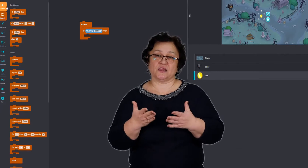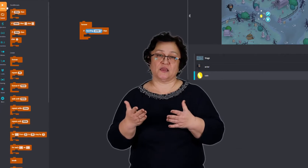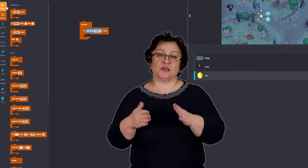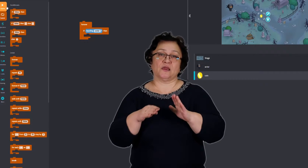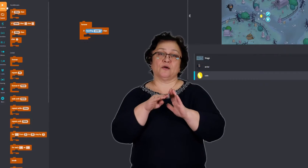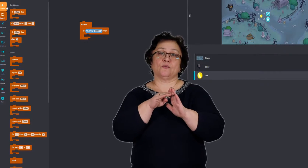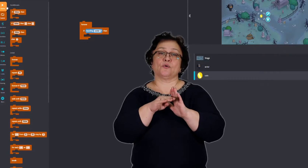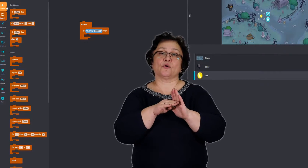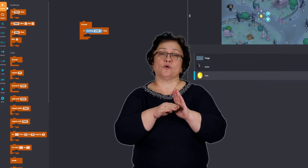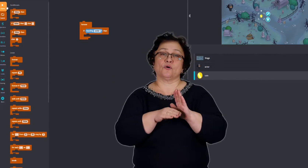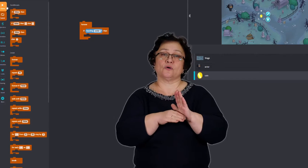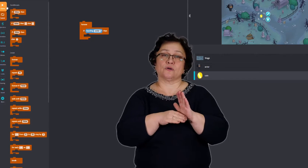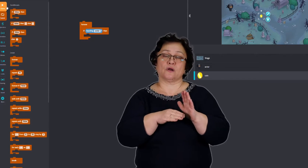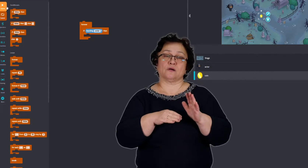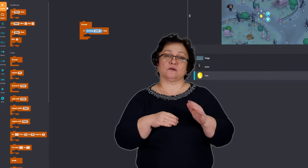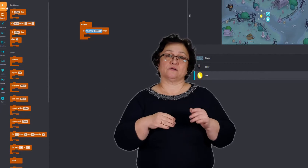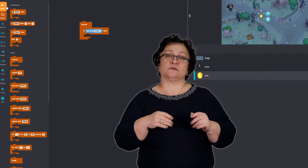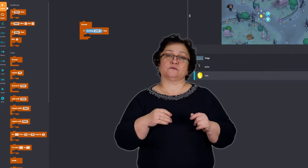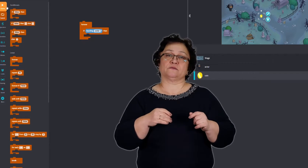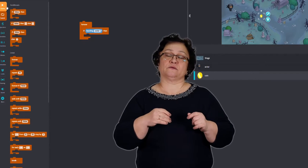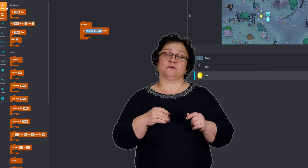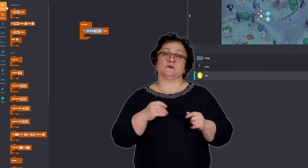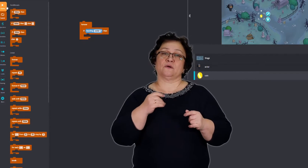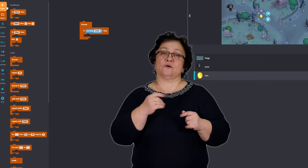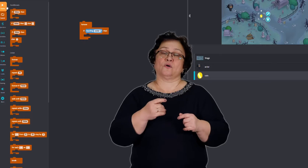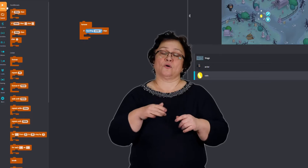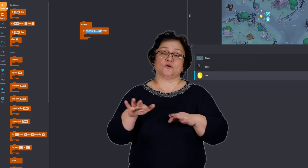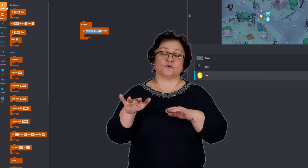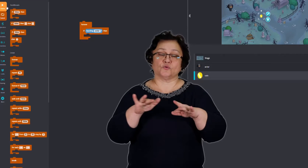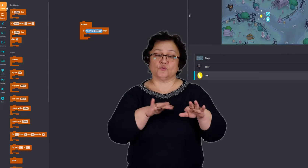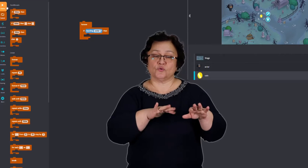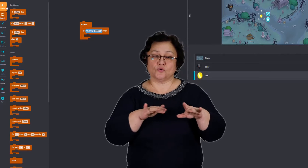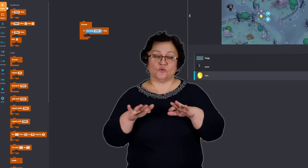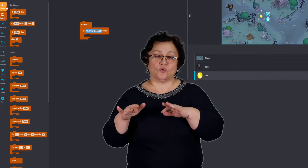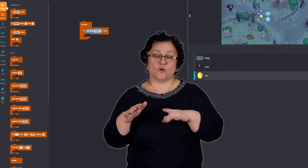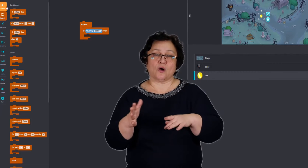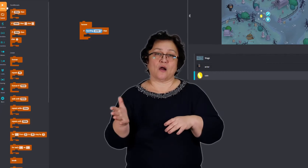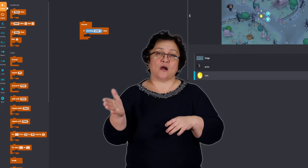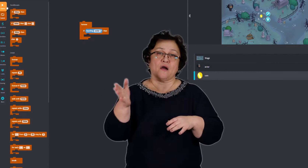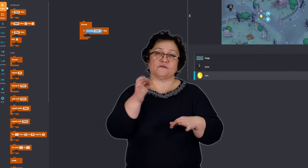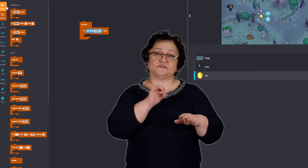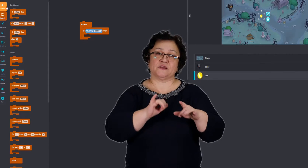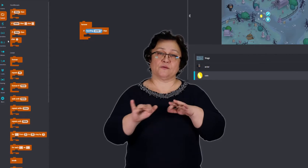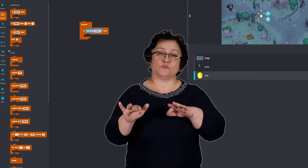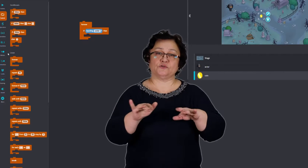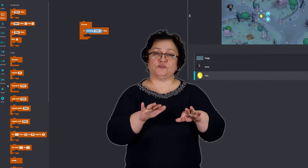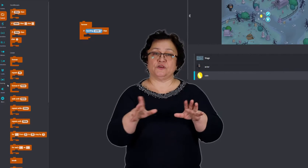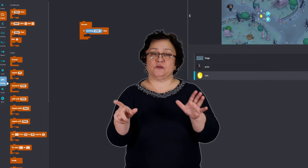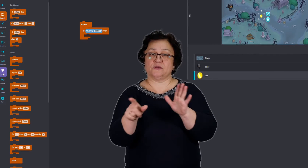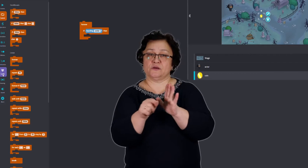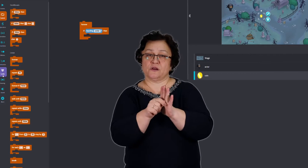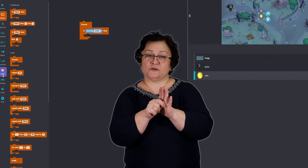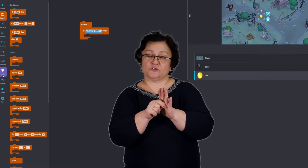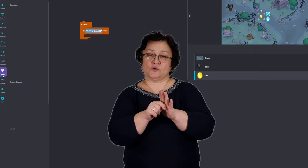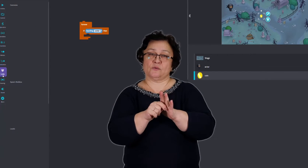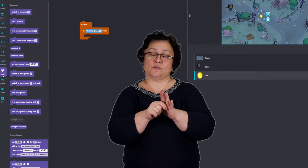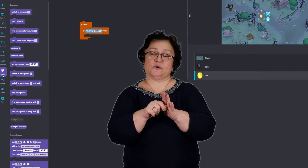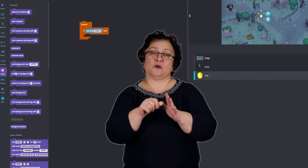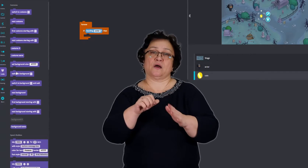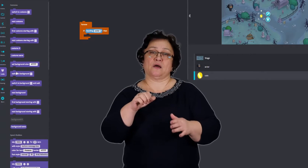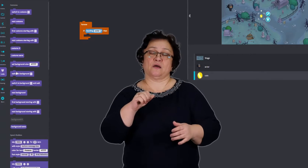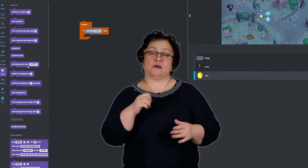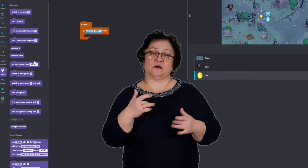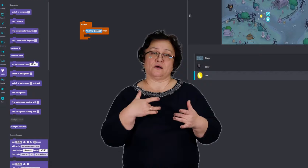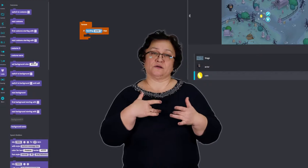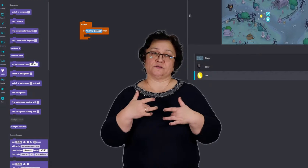програмують різні види руху або взаємодії з іншими акторами. От looks